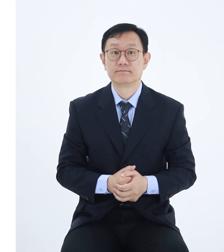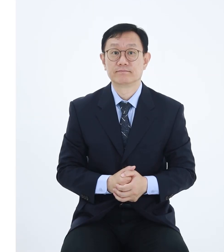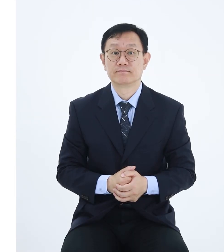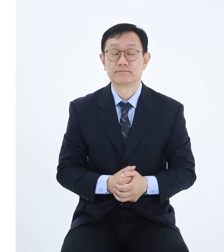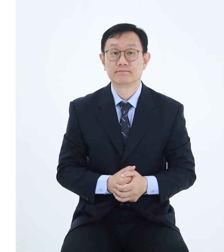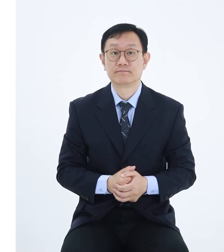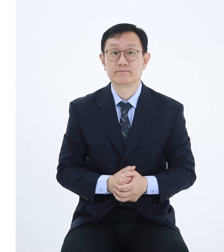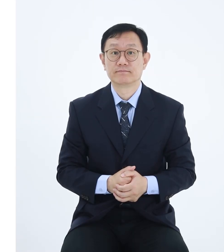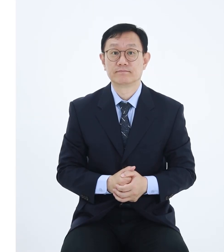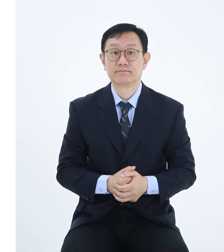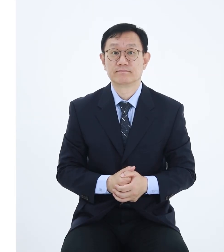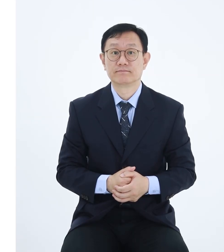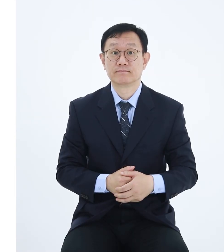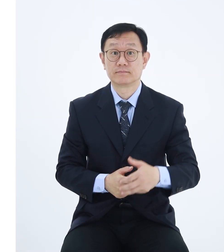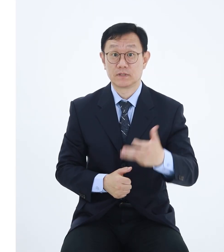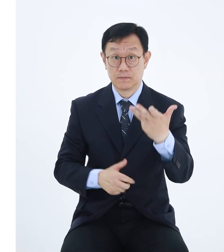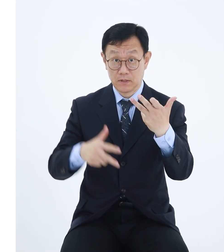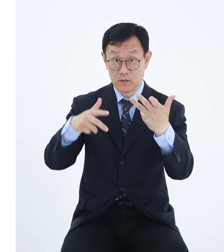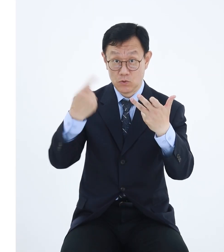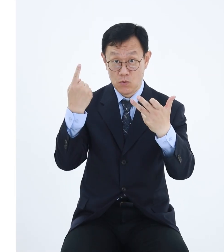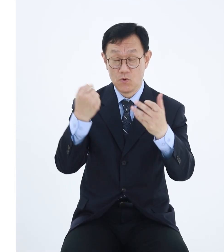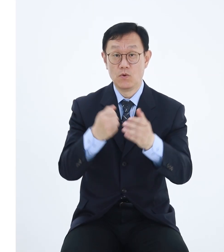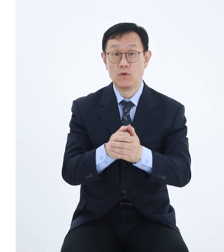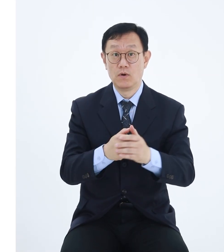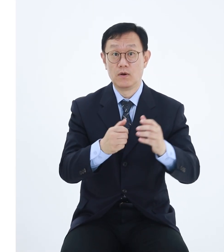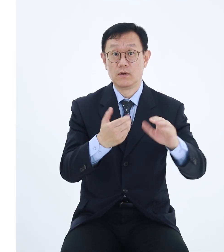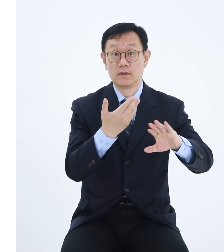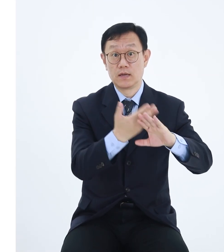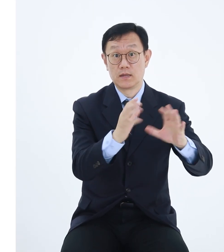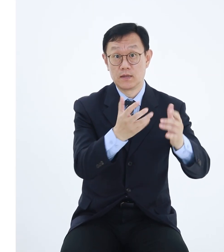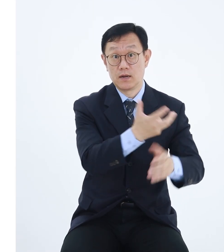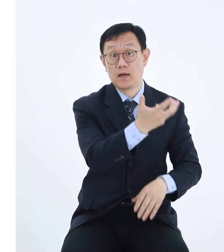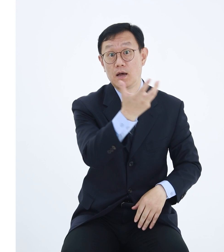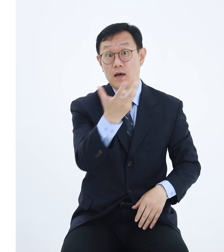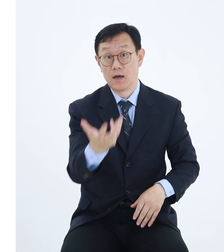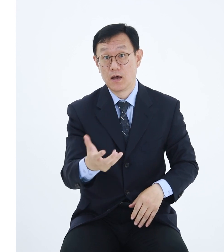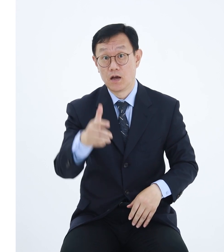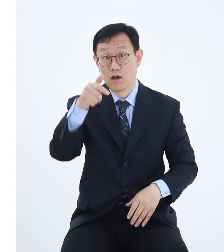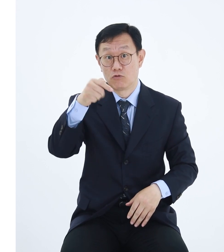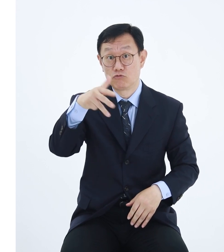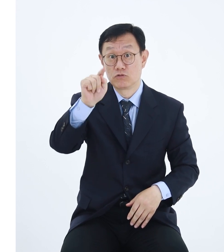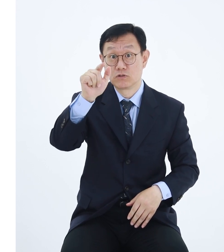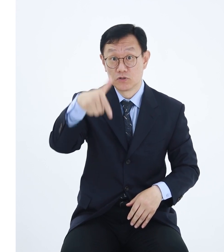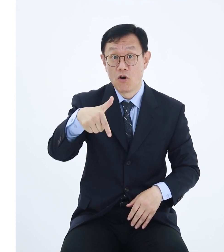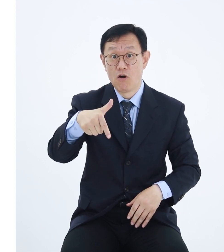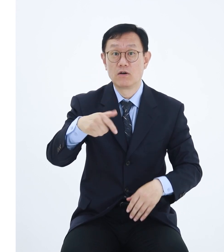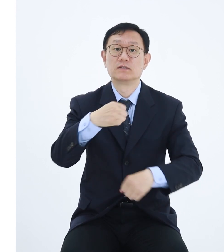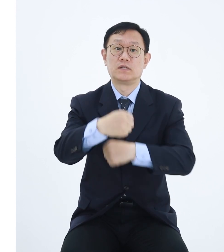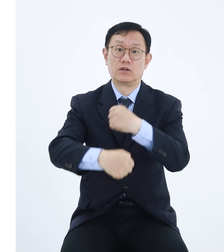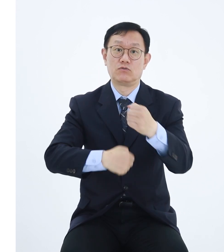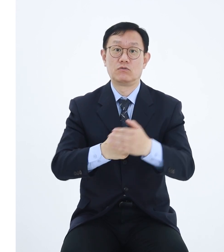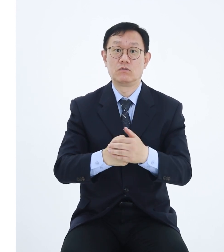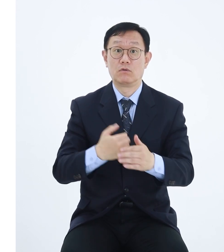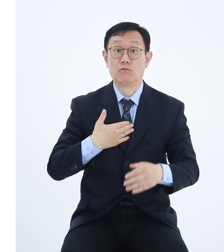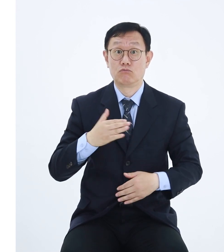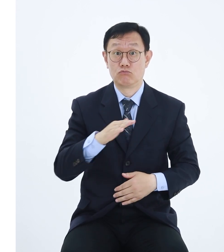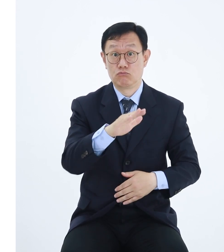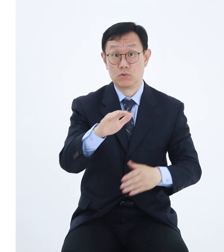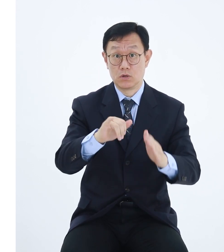관련 조항 제18조 이주 및 국적의 자유 우리 가족이 어디서든 함께 살